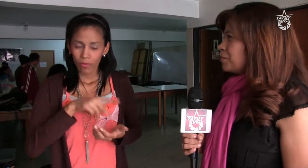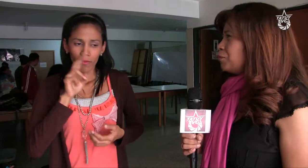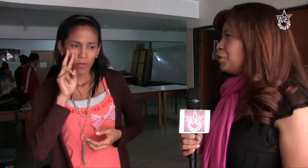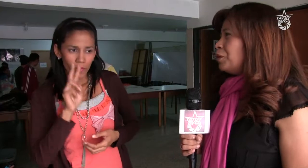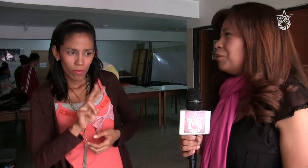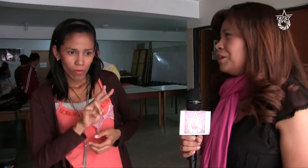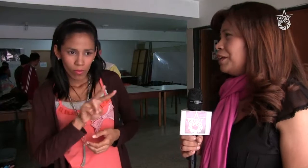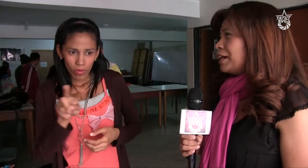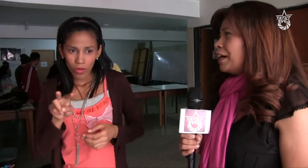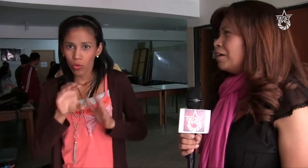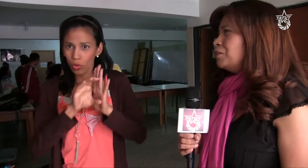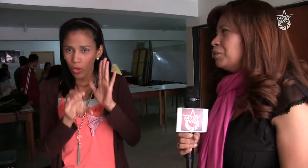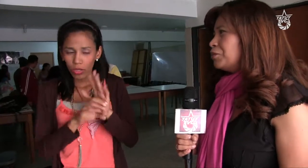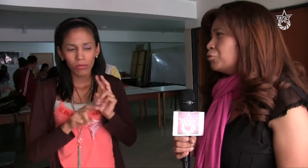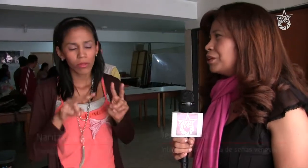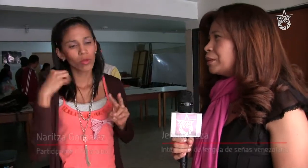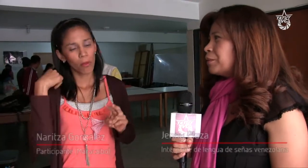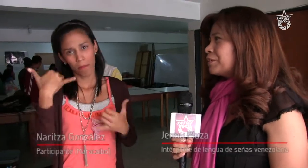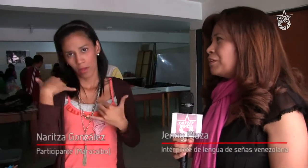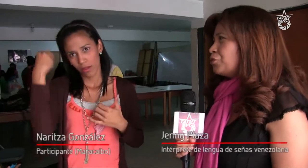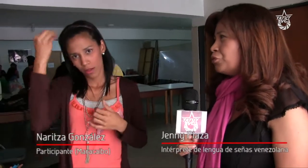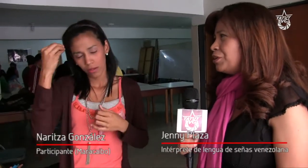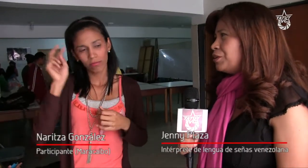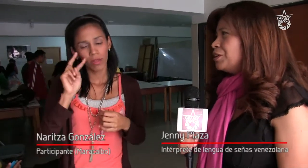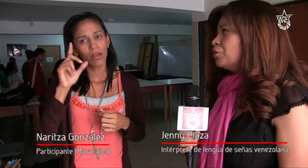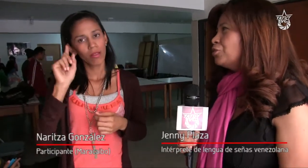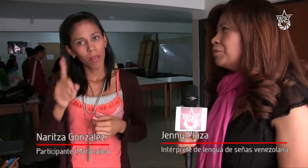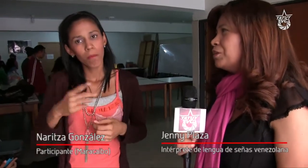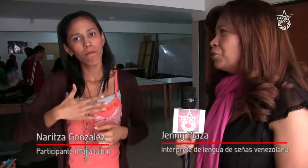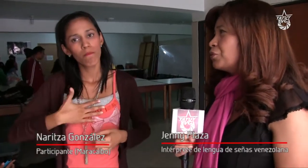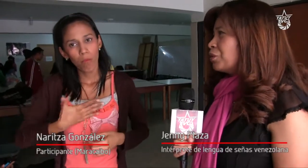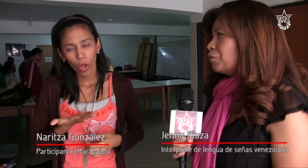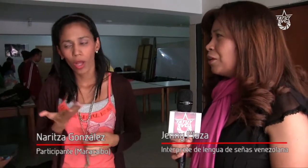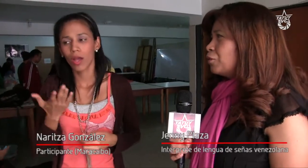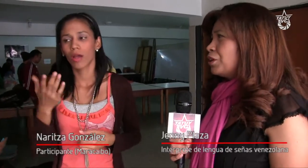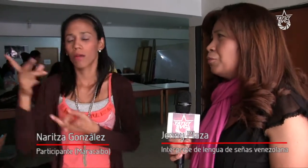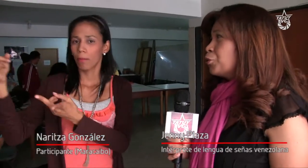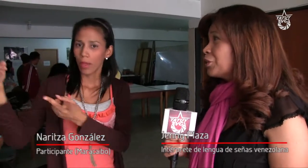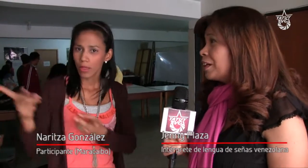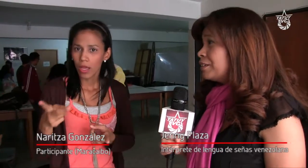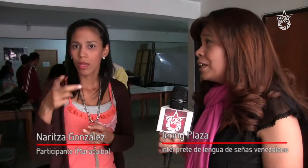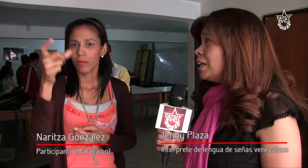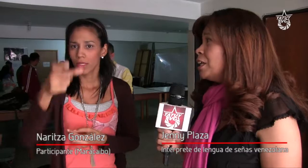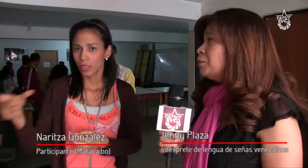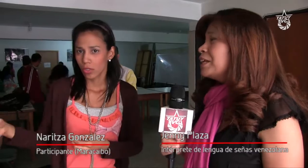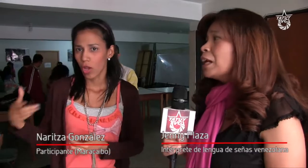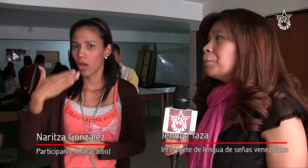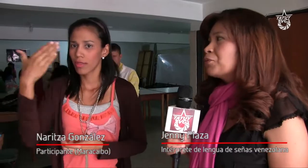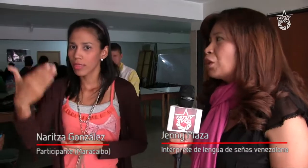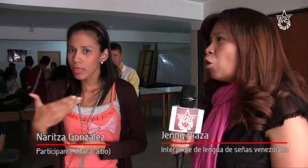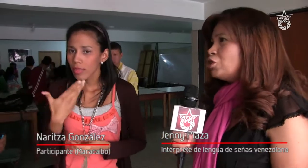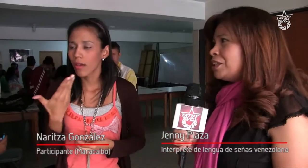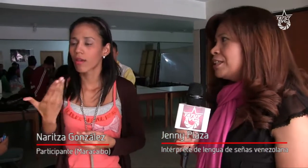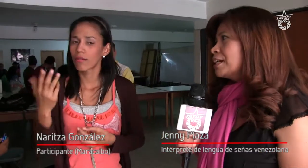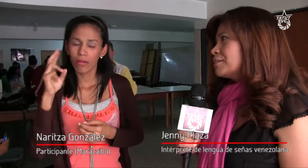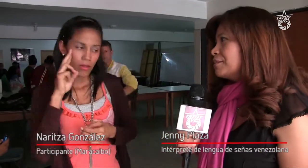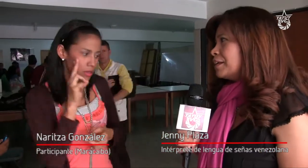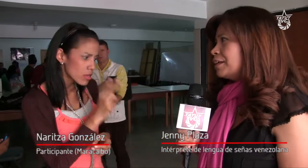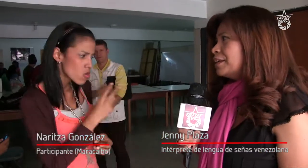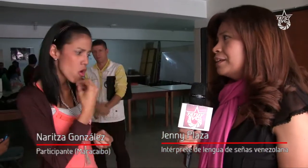Bueno, al venir acá y ver toda esta parte de edición de video, también he observado que es importante invitar a las personas oyentes a que se integren en